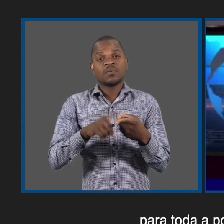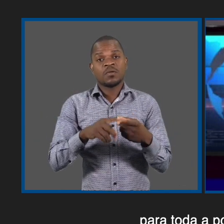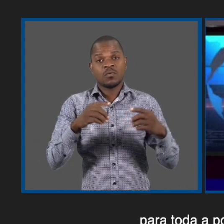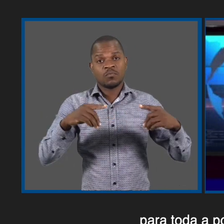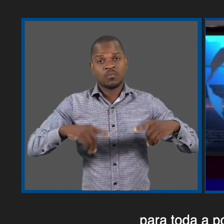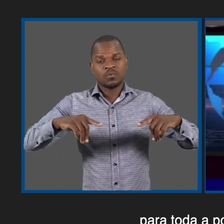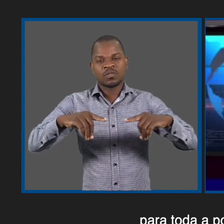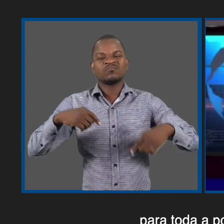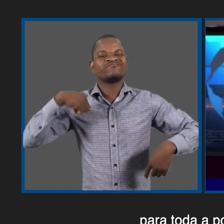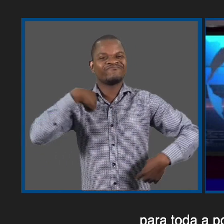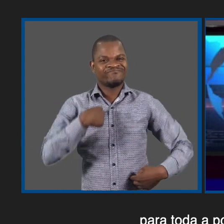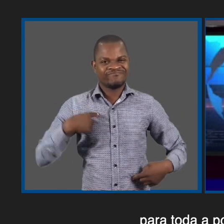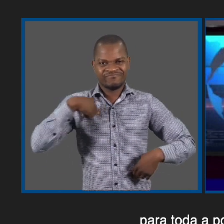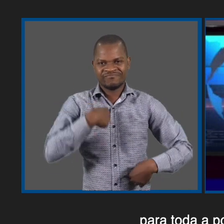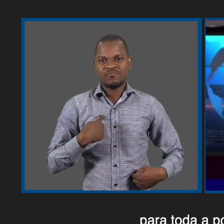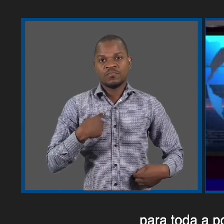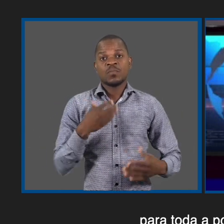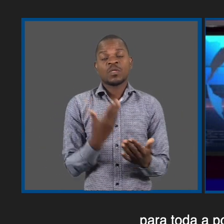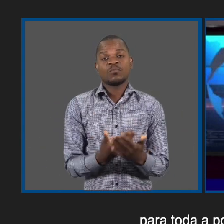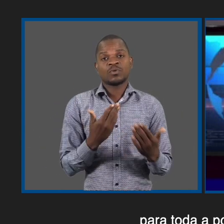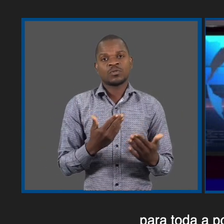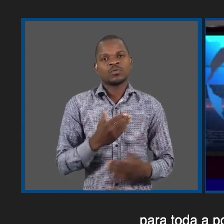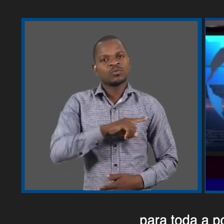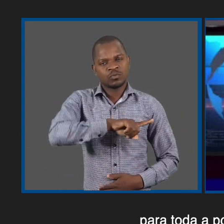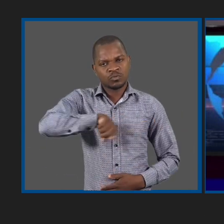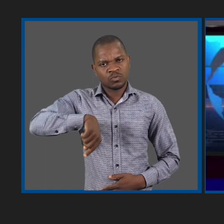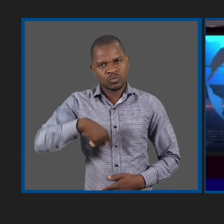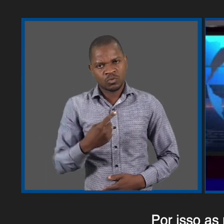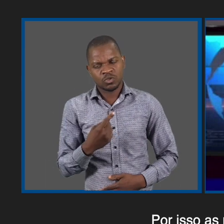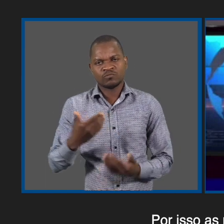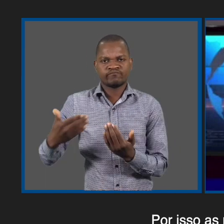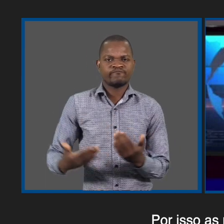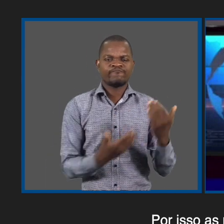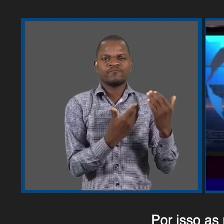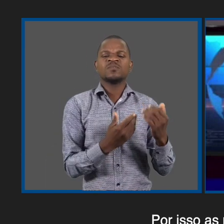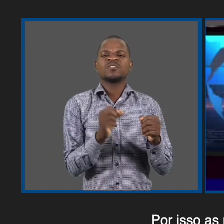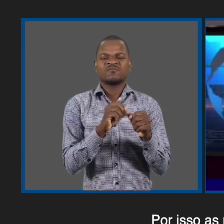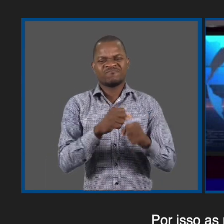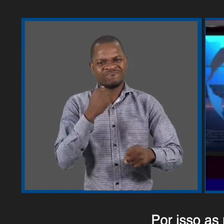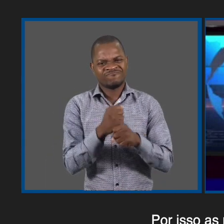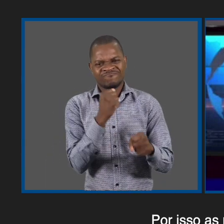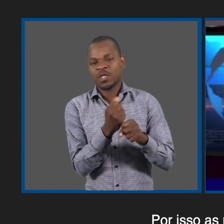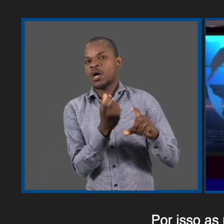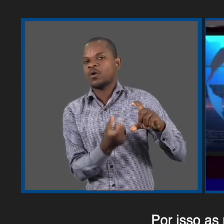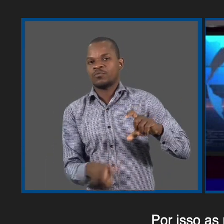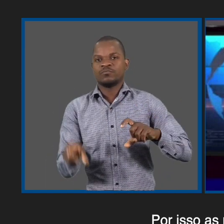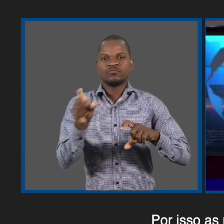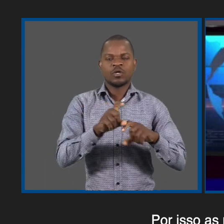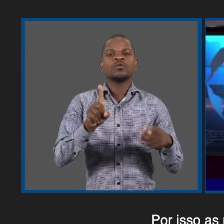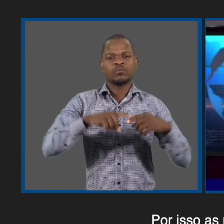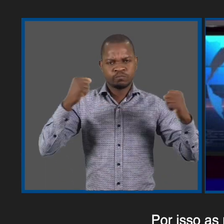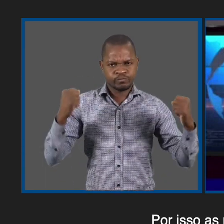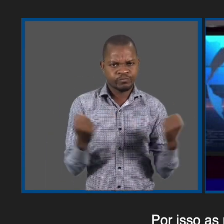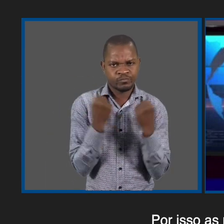população, com particular atenção para a população vulnerável. Por isso, as nossas ações